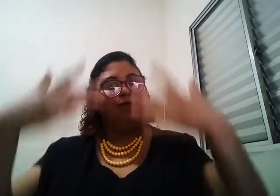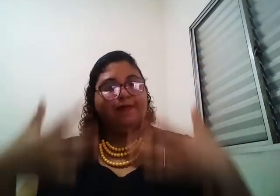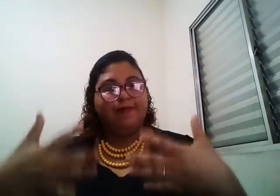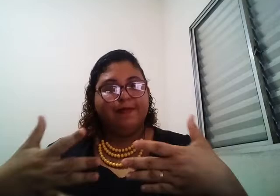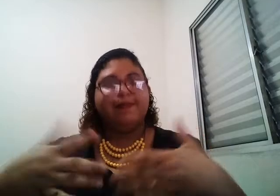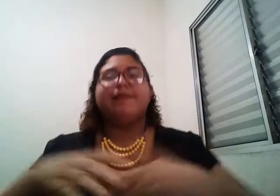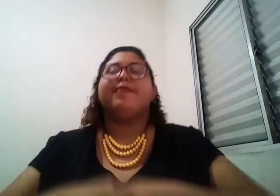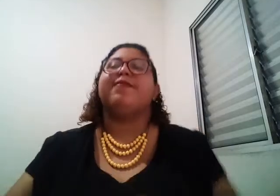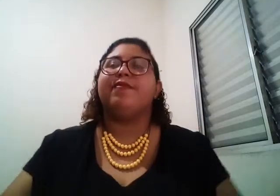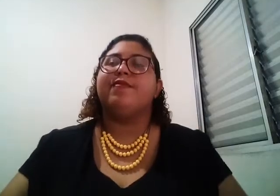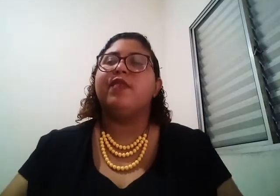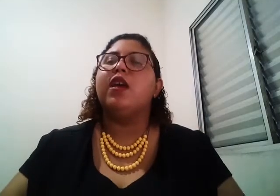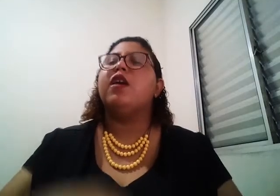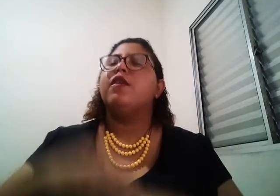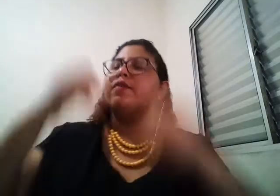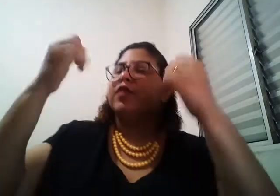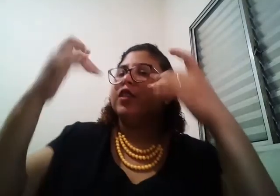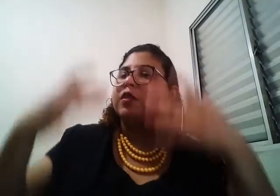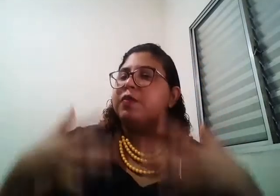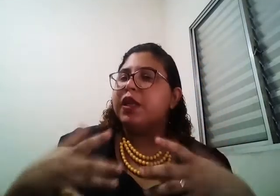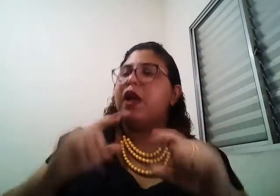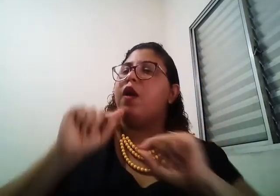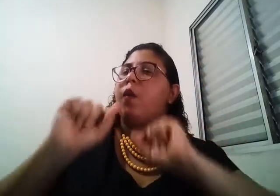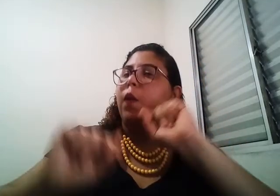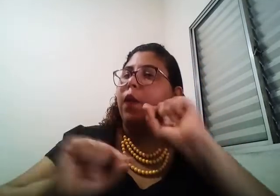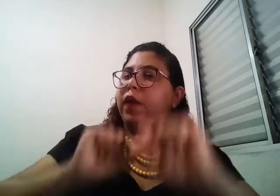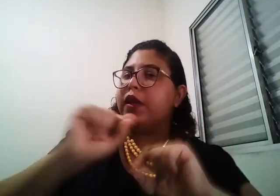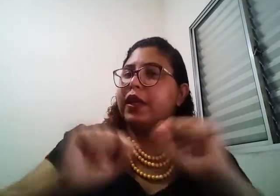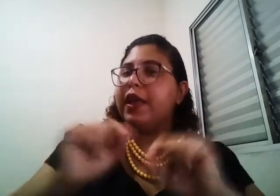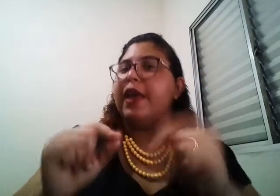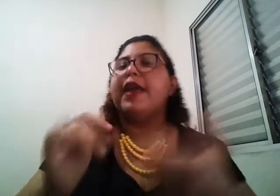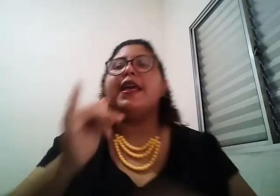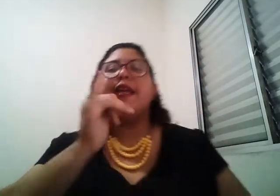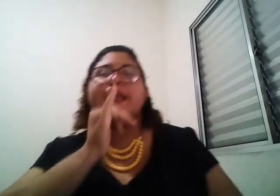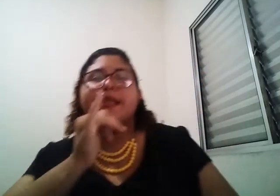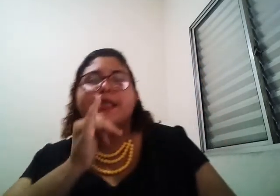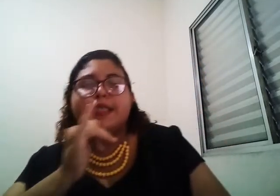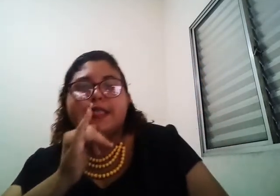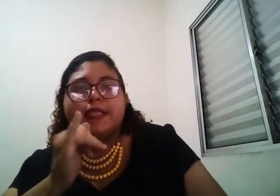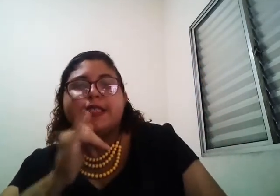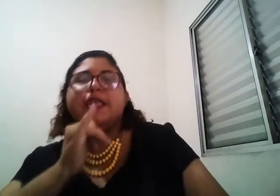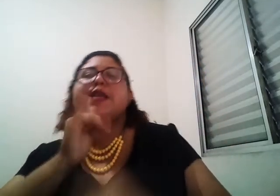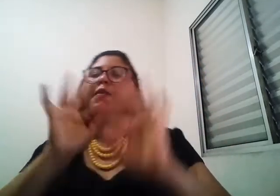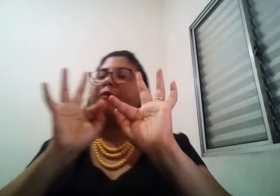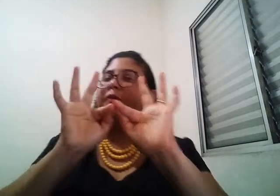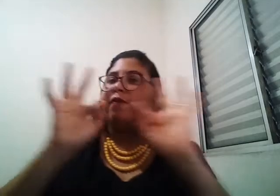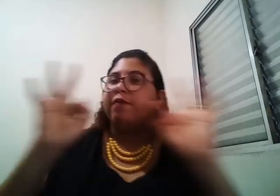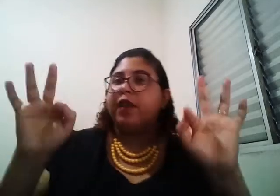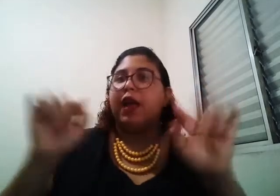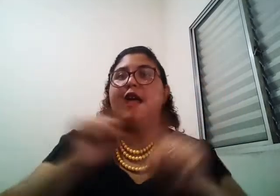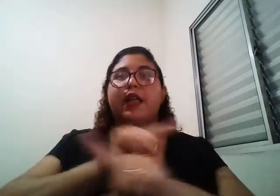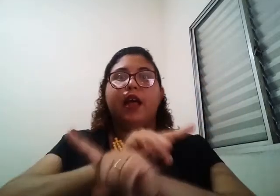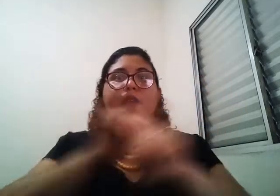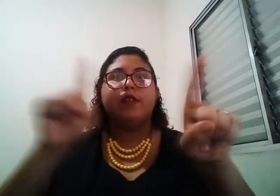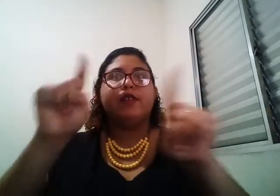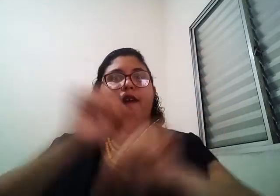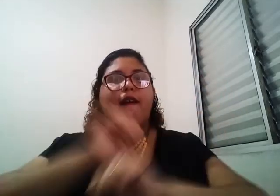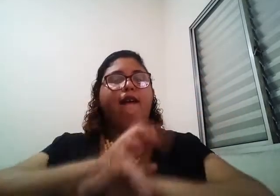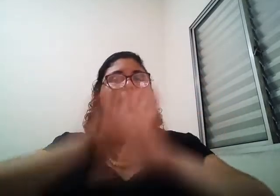algumas sentenças na Libras para que vocês possam compreender com mais clareza. Então vamos lá. Quando a gente